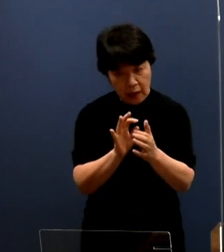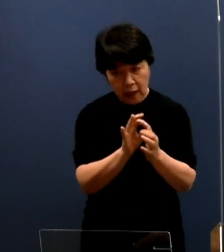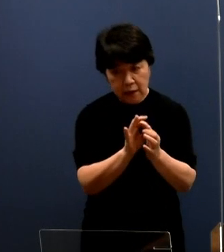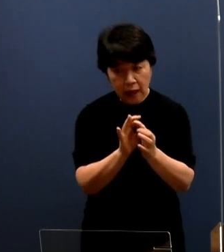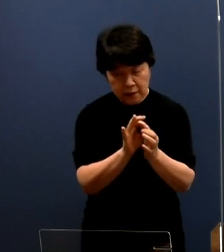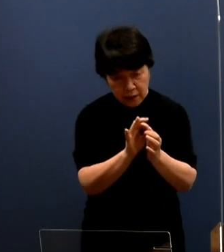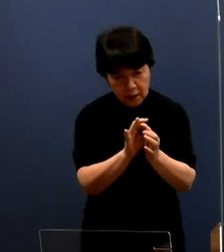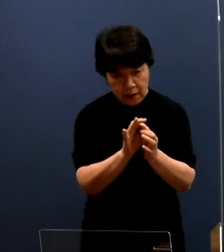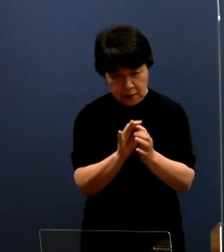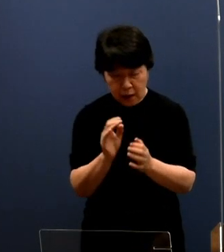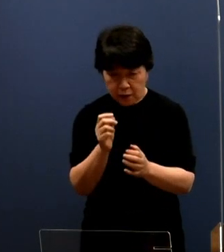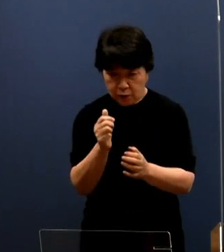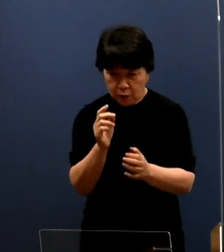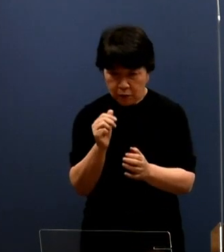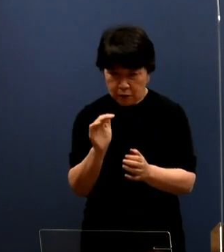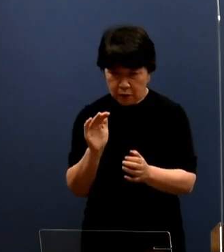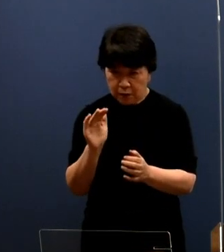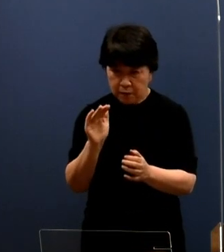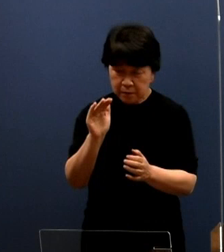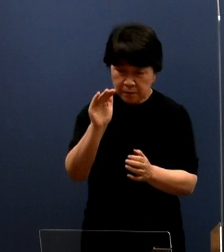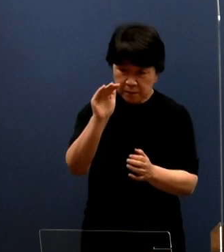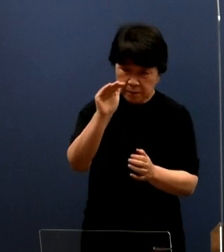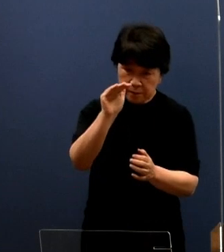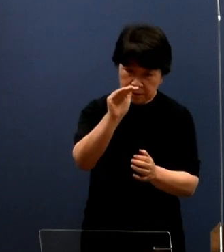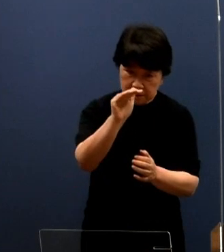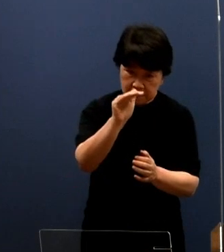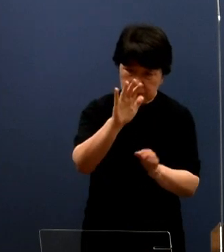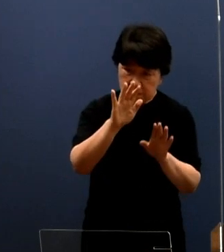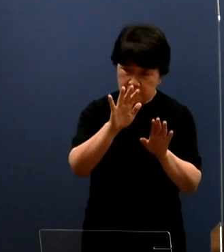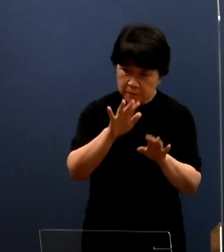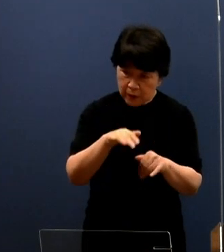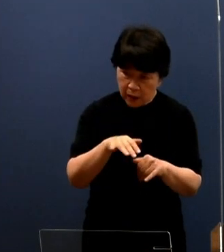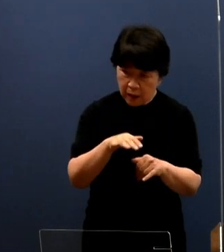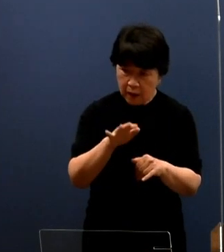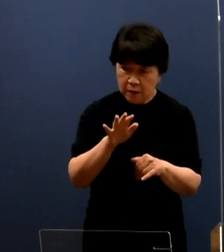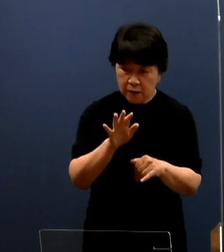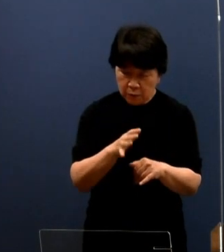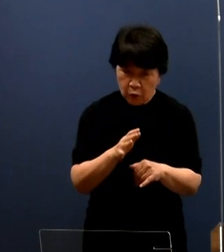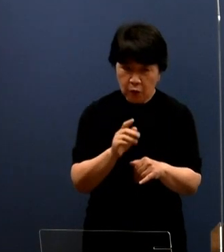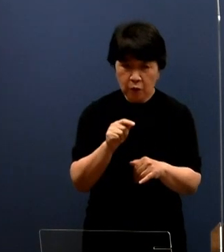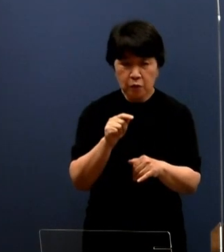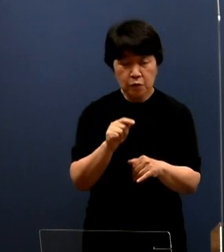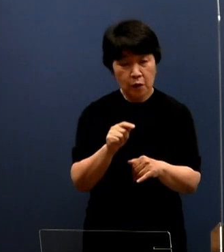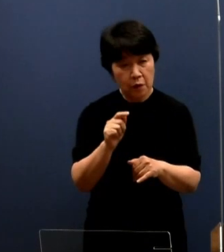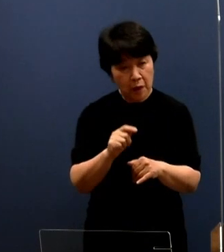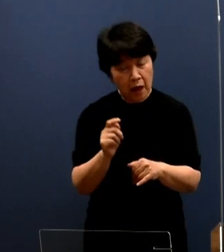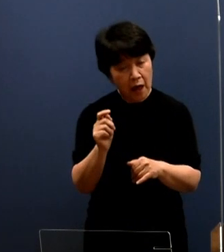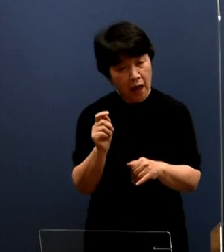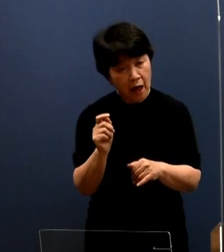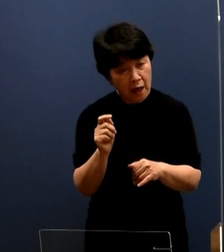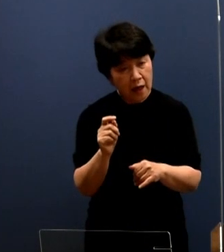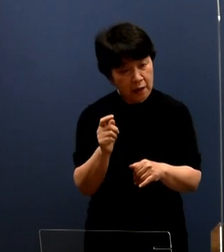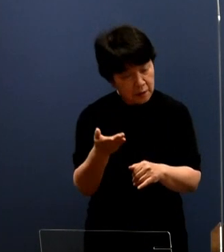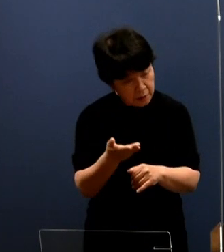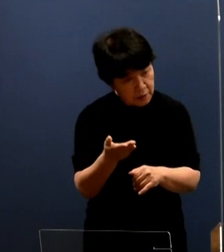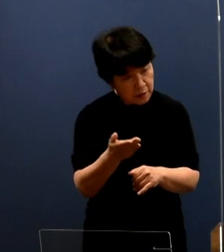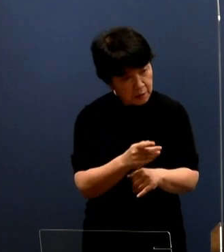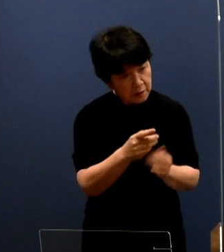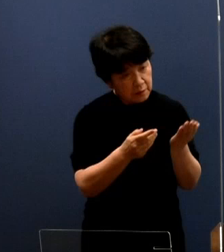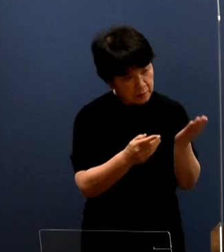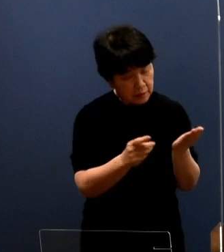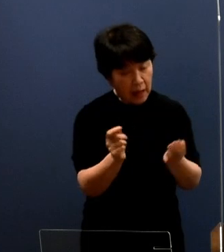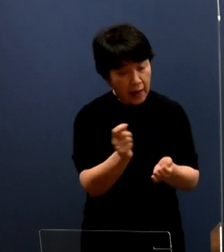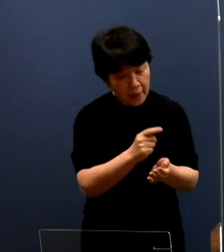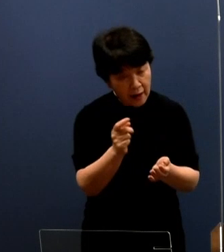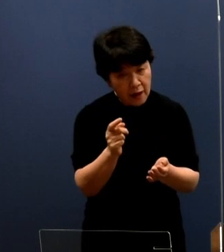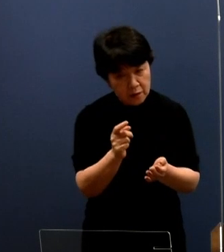緩くなってきた、はい、こういう ご認識示されましたけれども、はい、これはまあいち早くその人数制限とかというようなことを打ち出されたので、